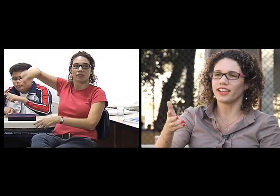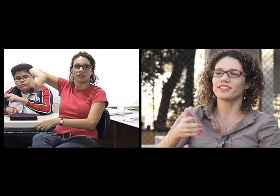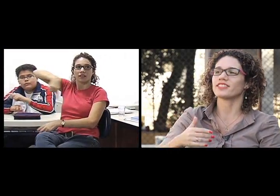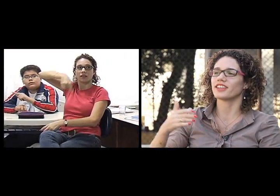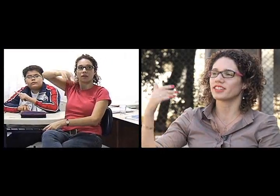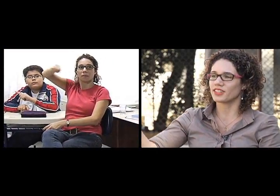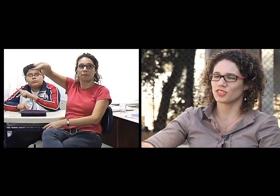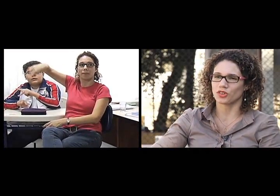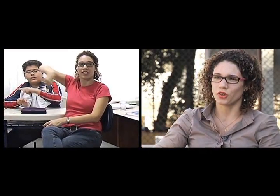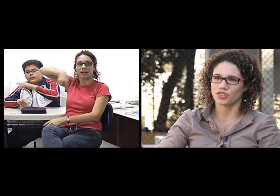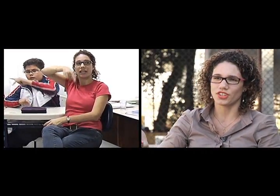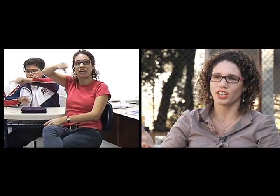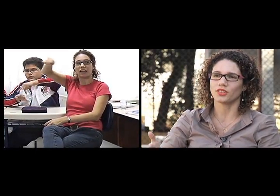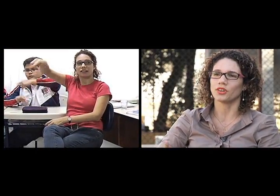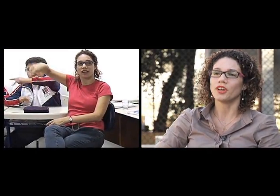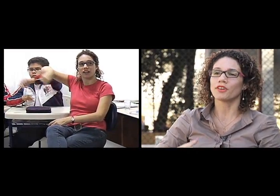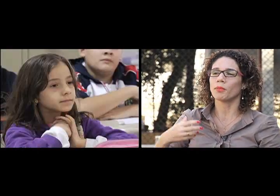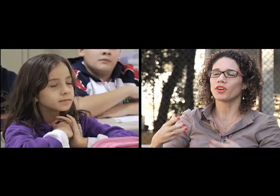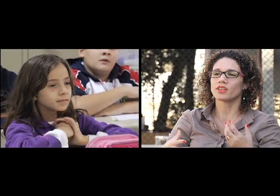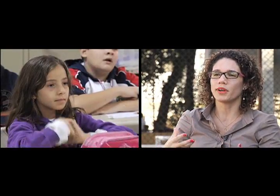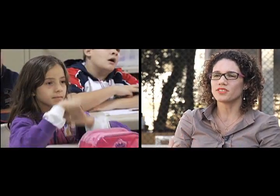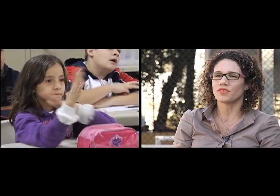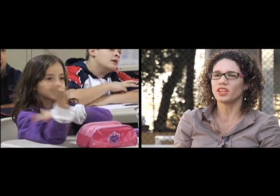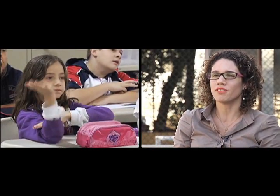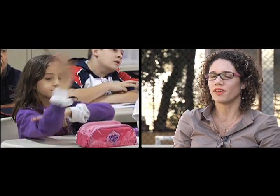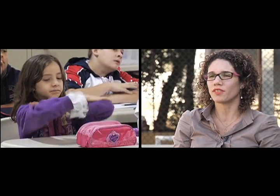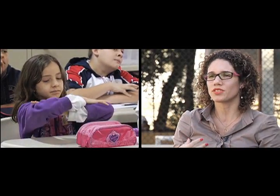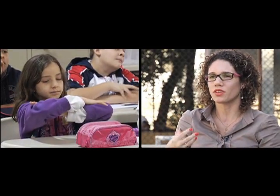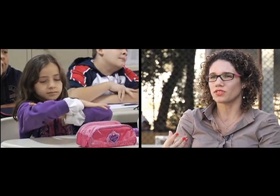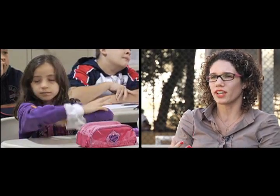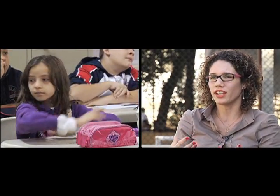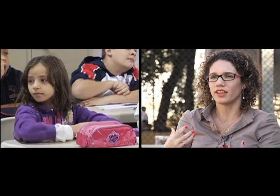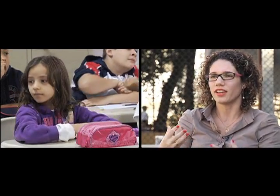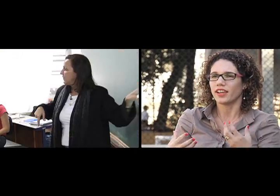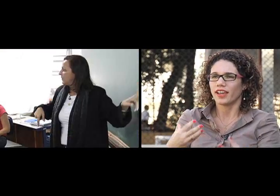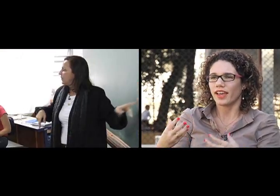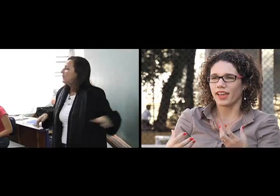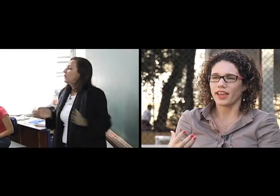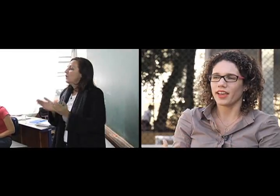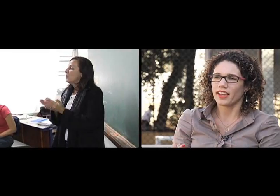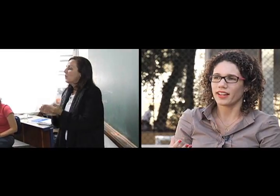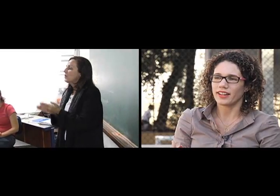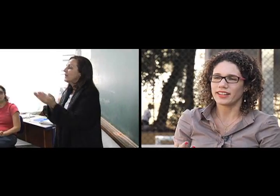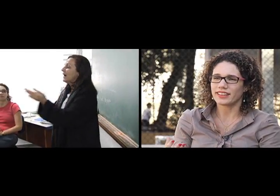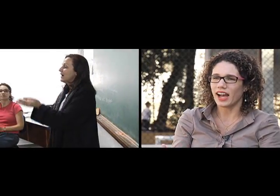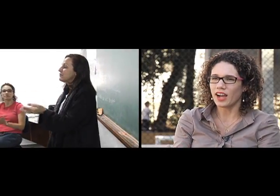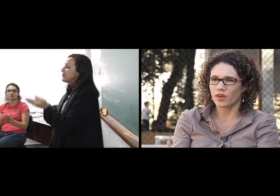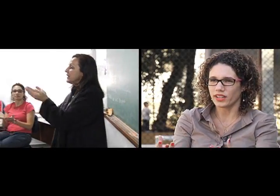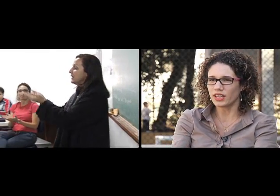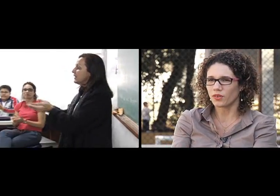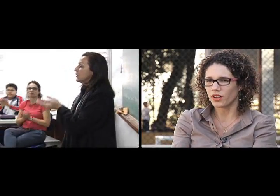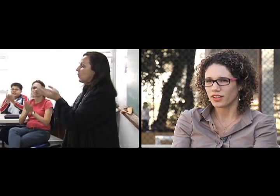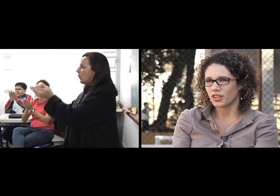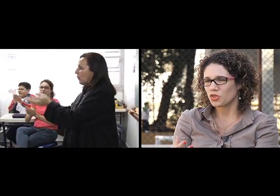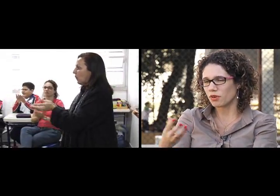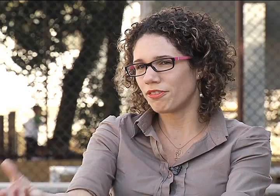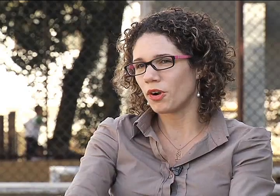sinais e as crianças te corrigindo. Fica uma coisa mais viva, você consegue lidar com a língua de uma forma